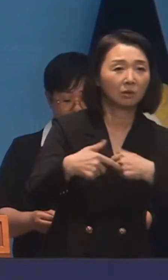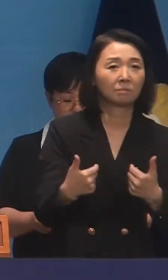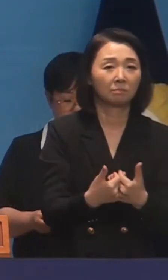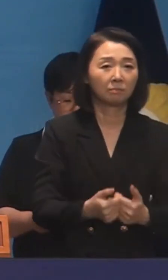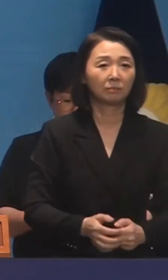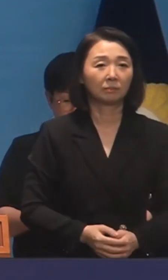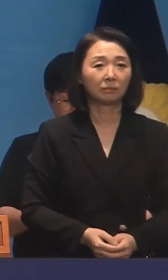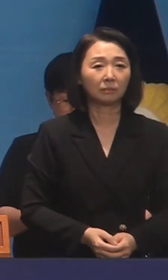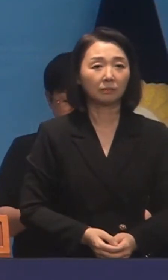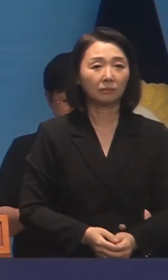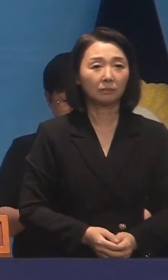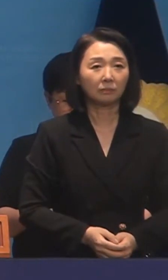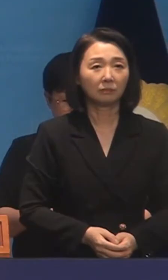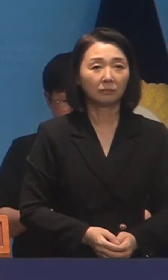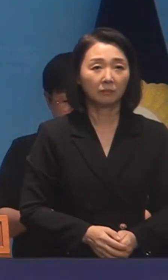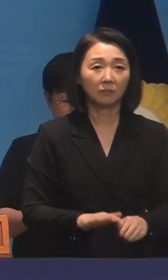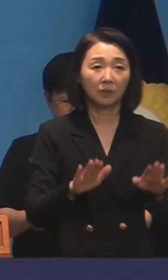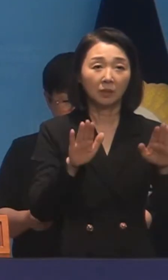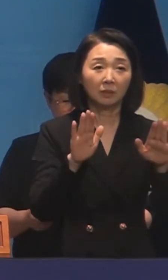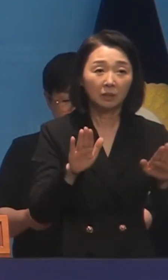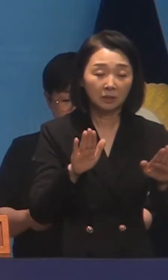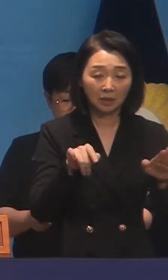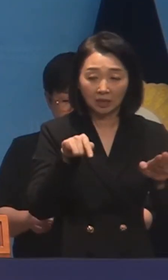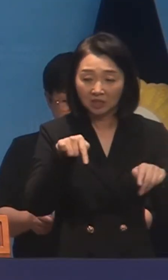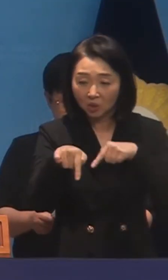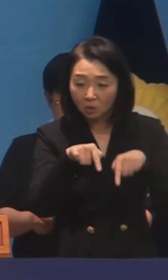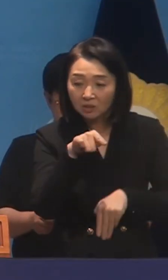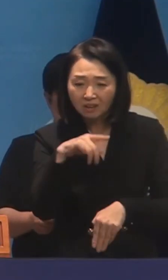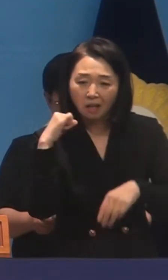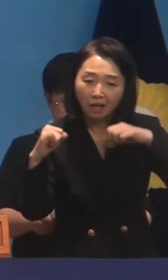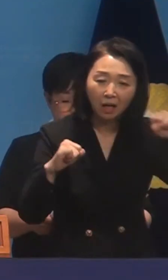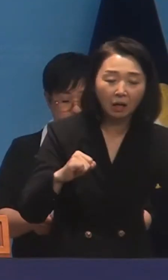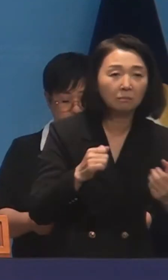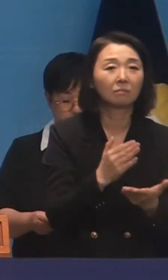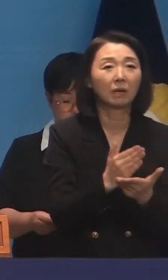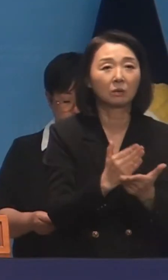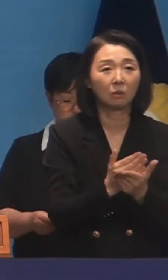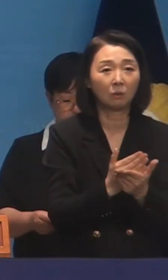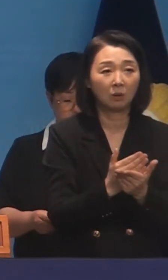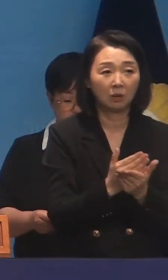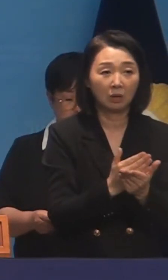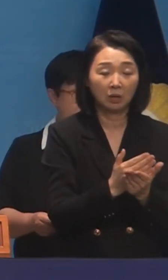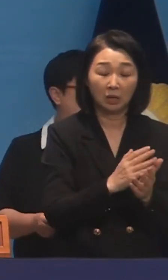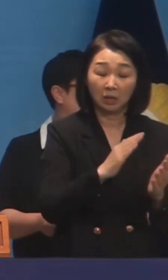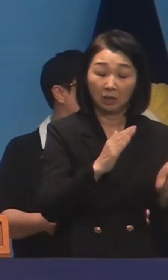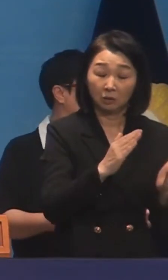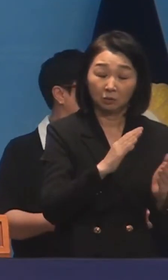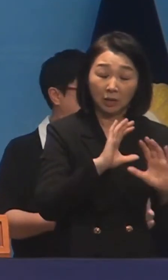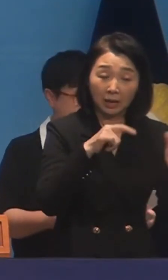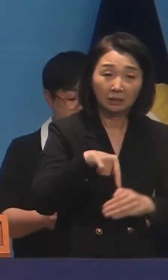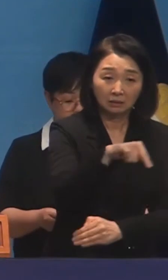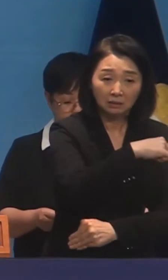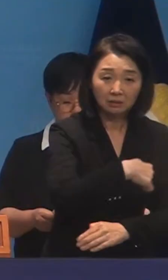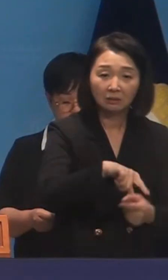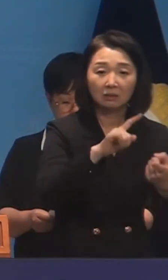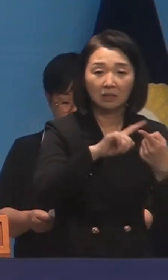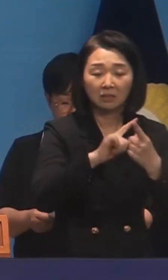반대합니다. 더 이상 이런 정치가 우리 아이들이 세상에 남겨져서는 절대로 안